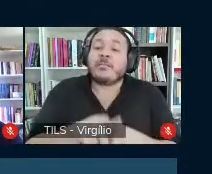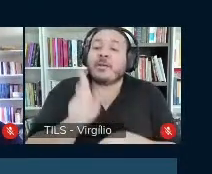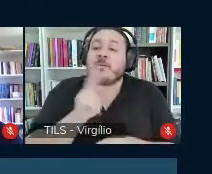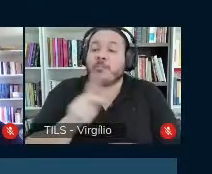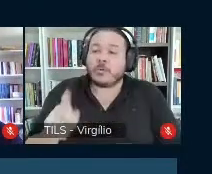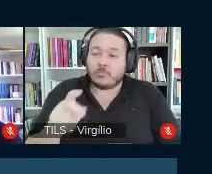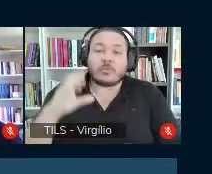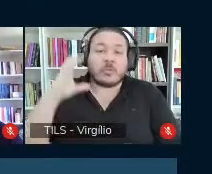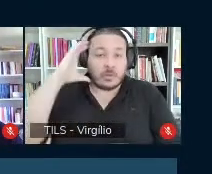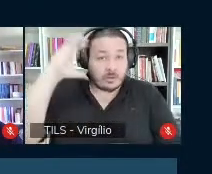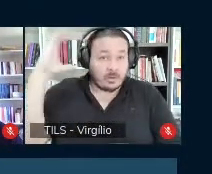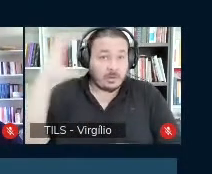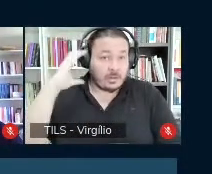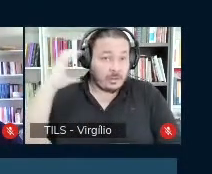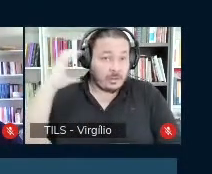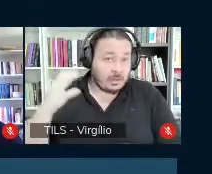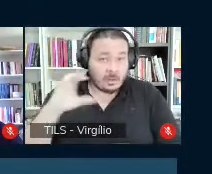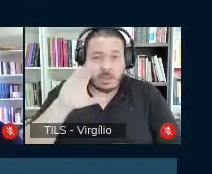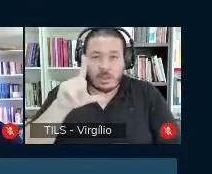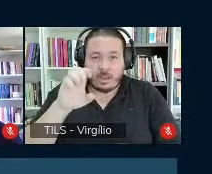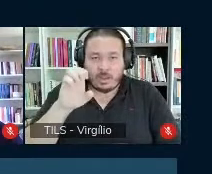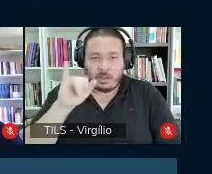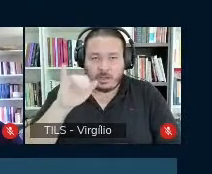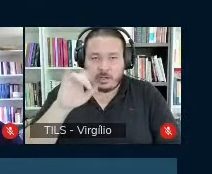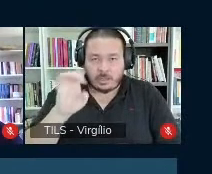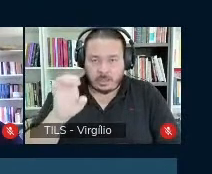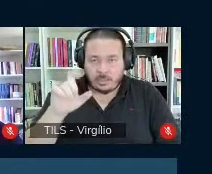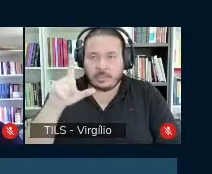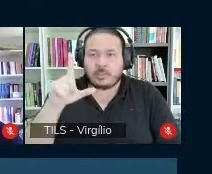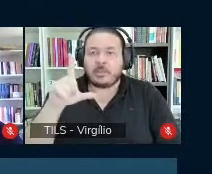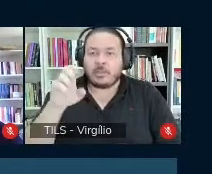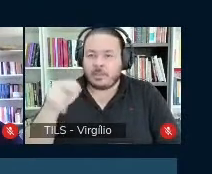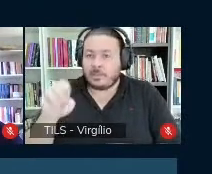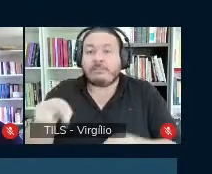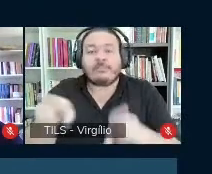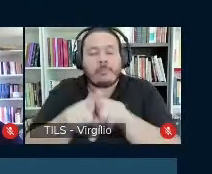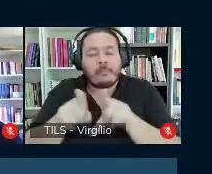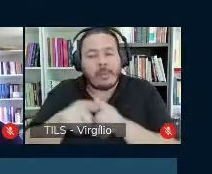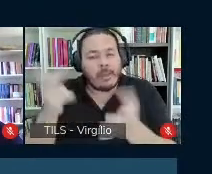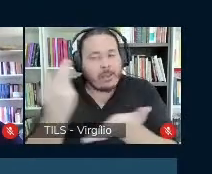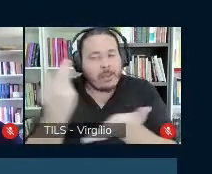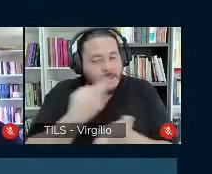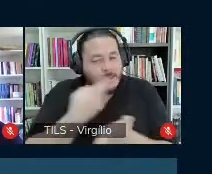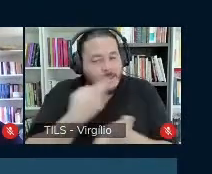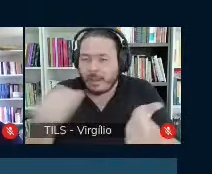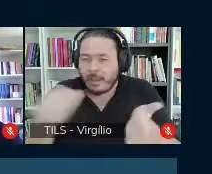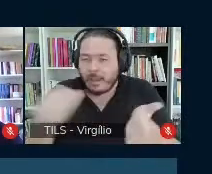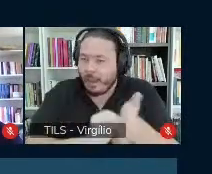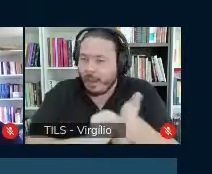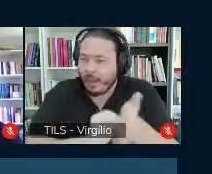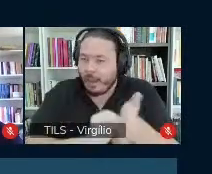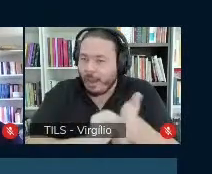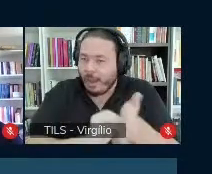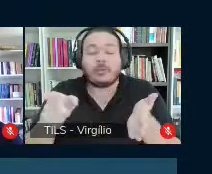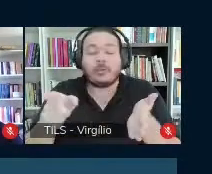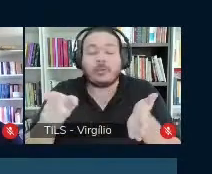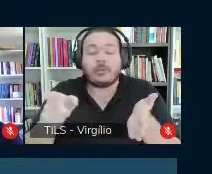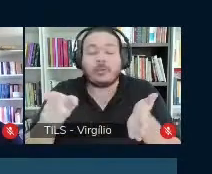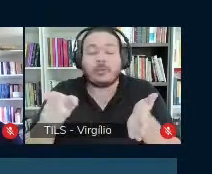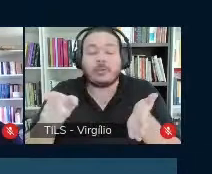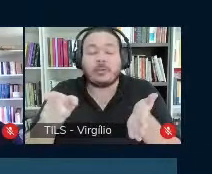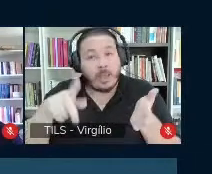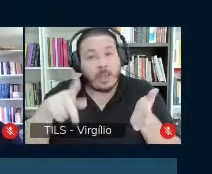Cleide Lemes da Silva Cruz, que também não é do LIP, também está errado aqui. É professora, é